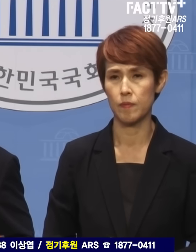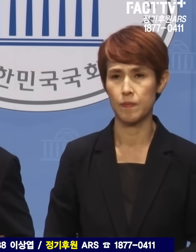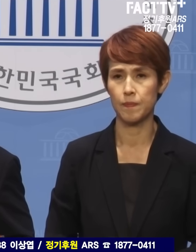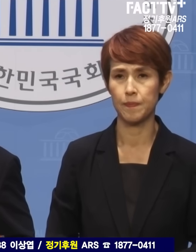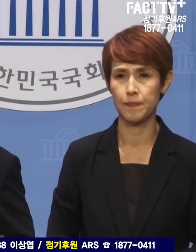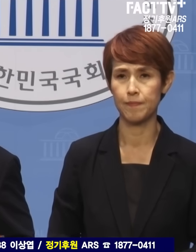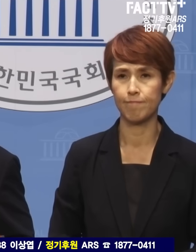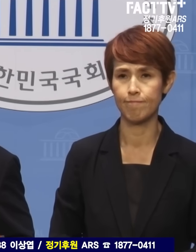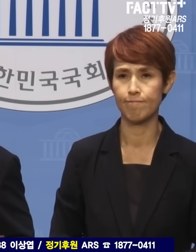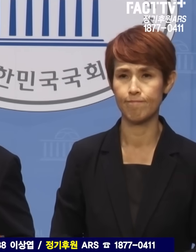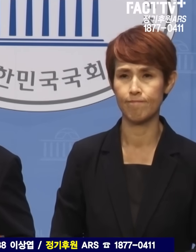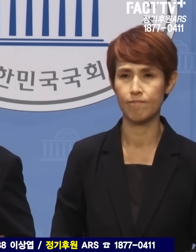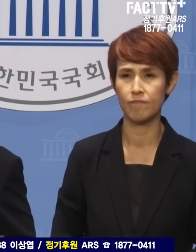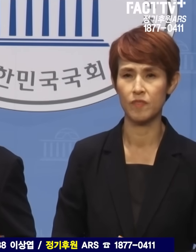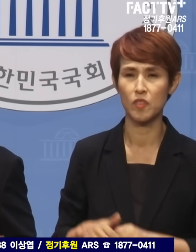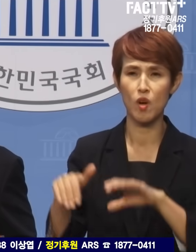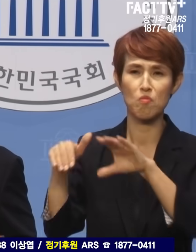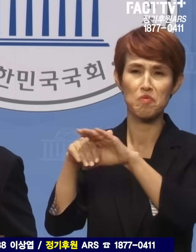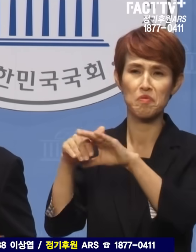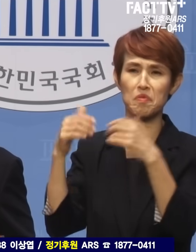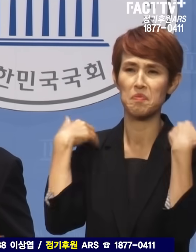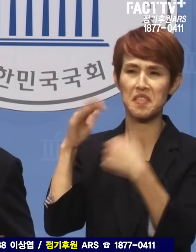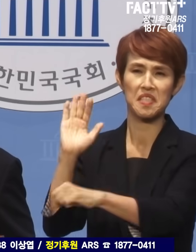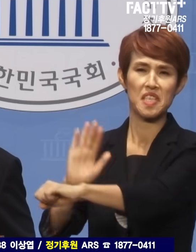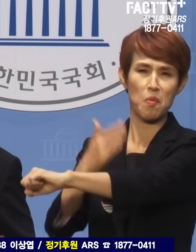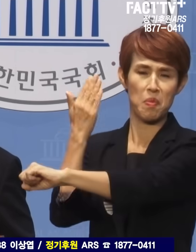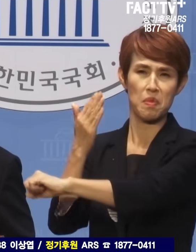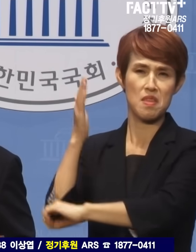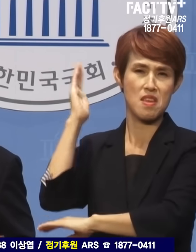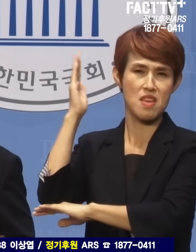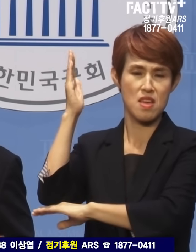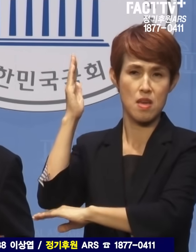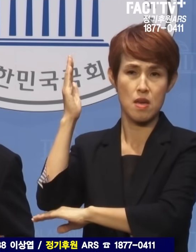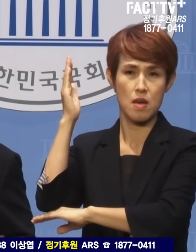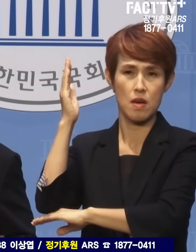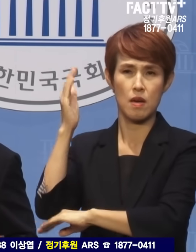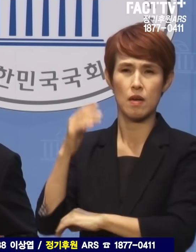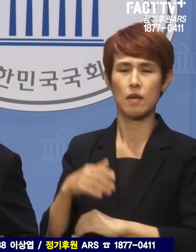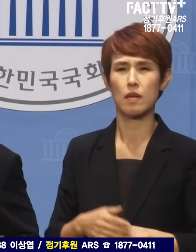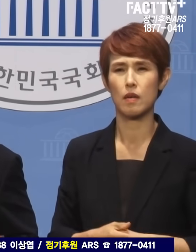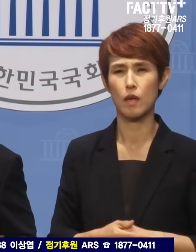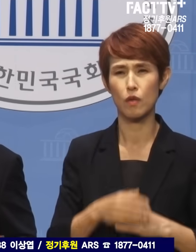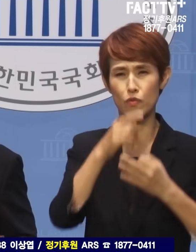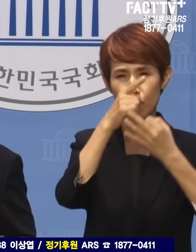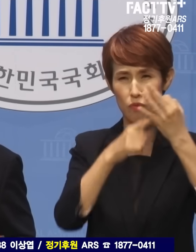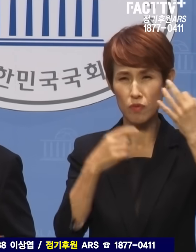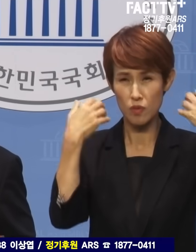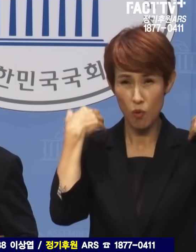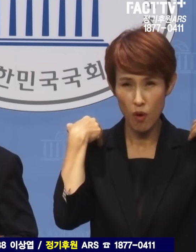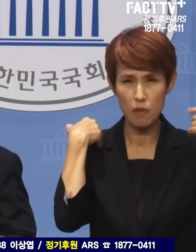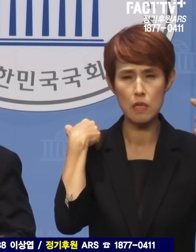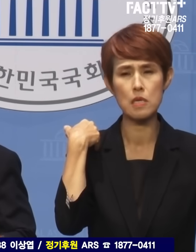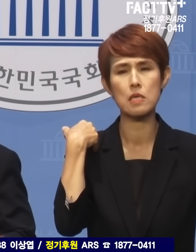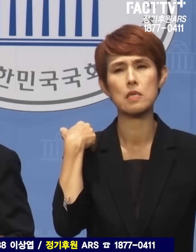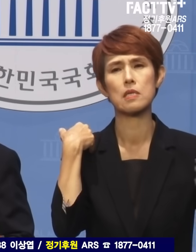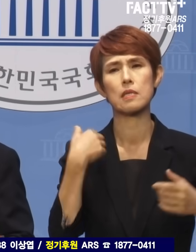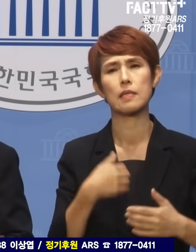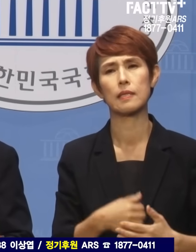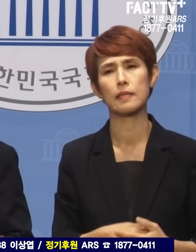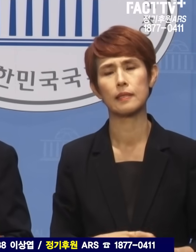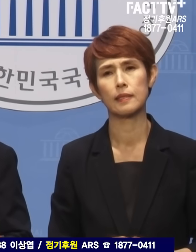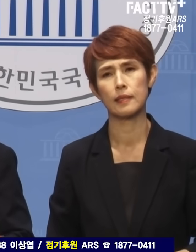불구하고 전정권 탓하며 들고 나온 윤석열 정권 아마추어 정권의 수준을 넘어서 더